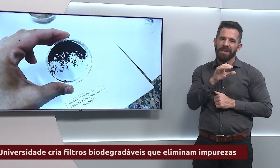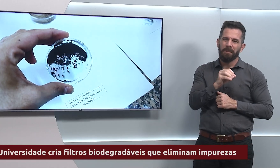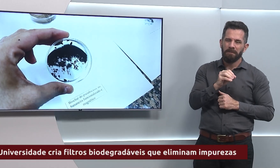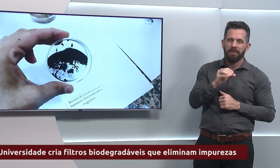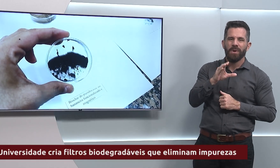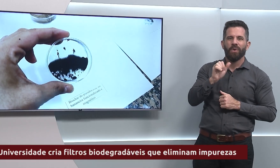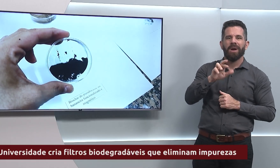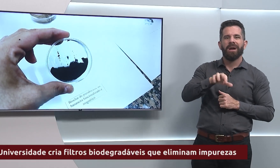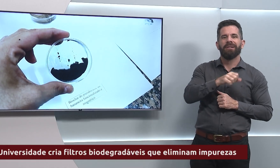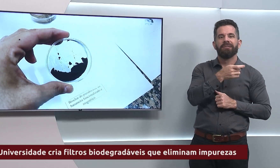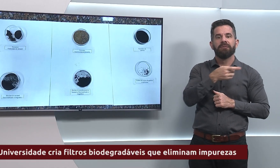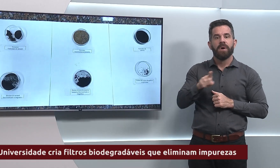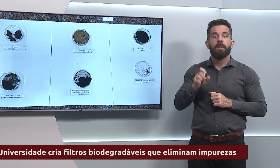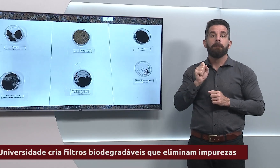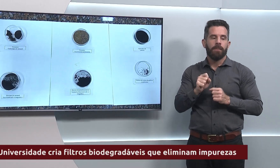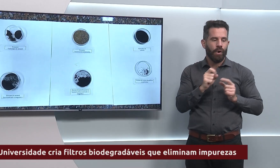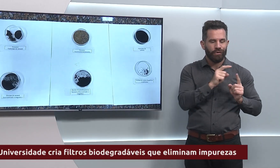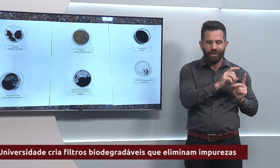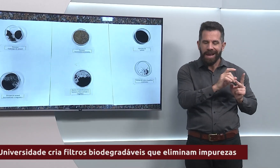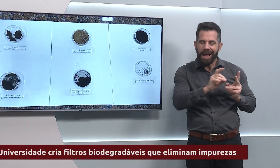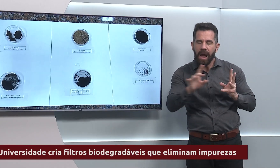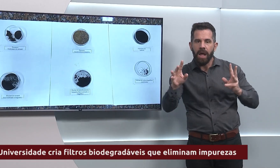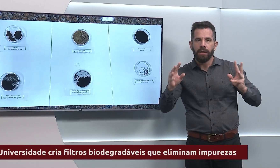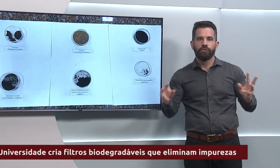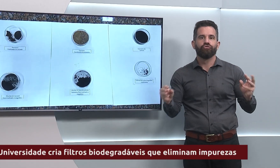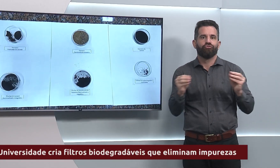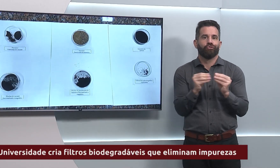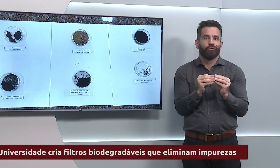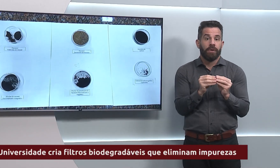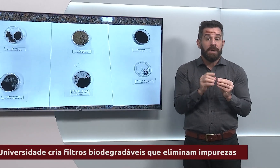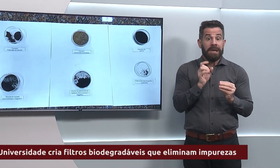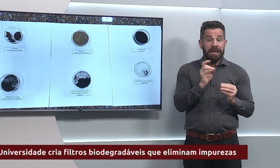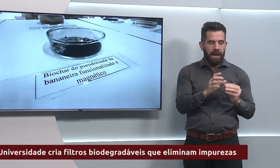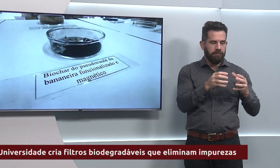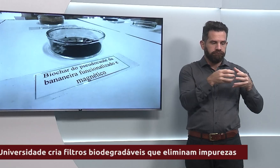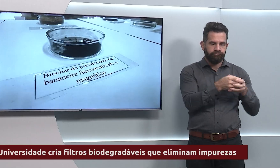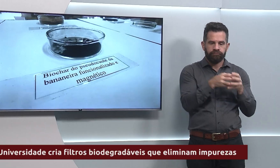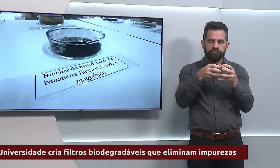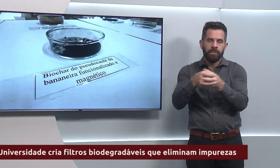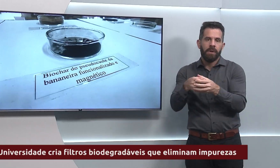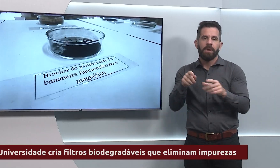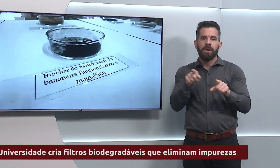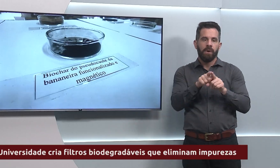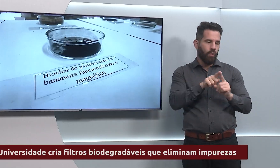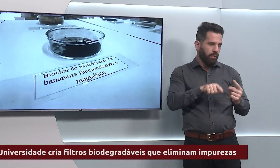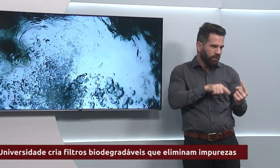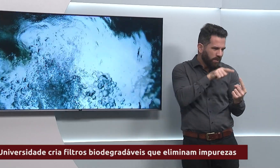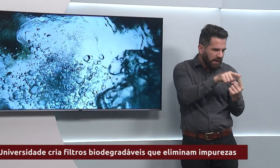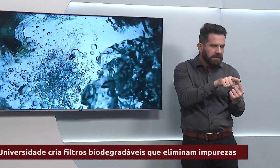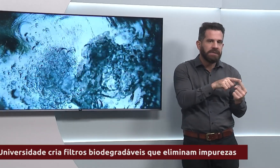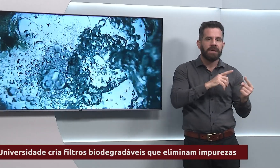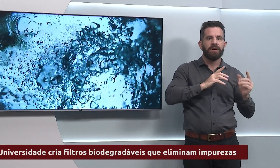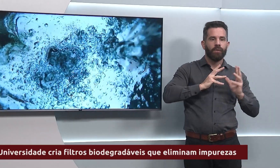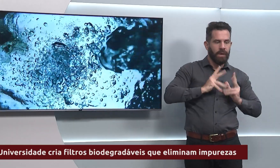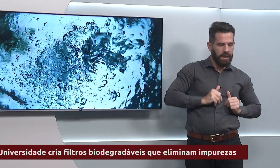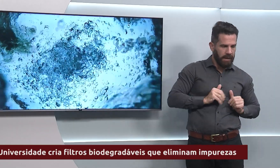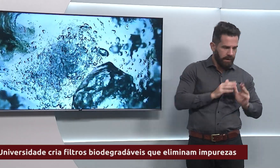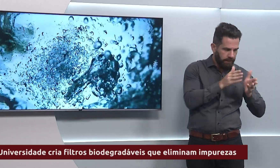em conjunto. Cada tipo de filtro pode ser responsável por remover um contaminante específico, tornando o processo de purificação da